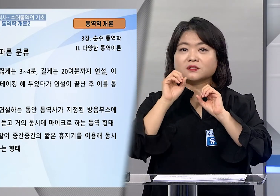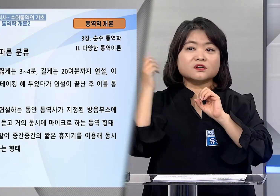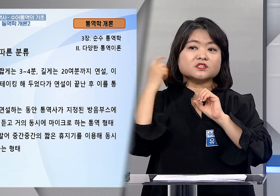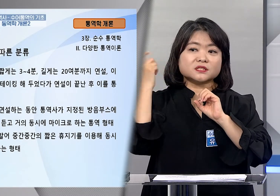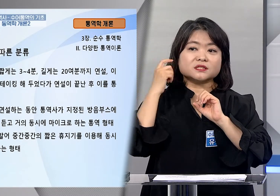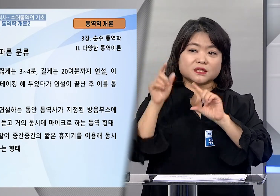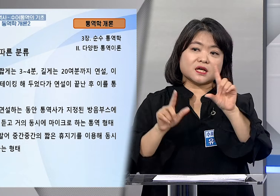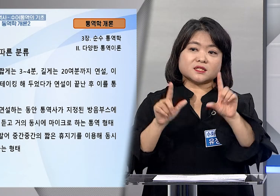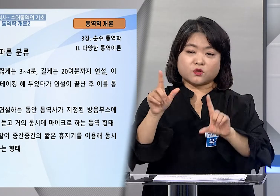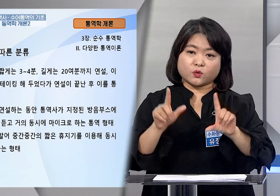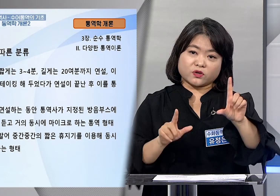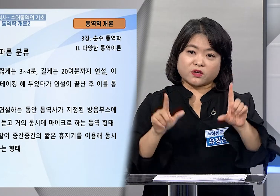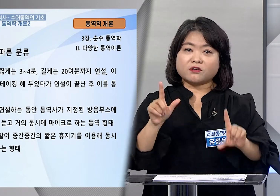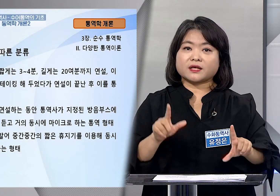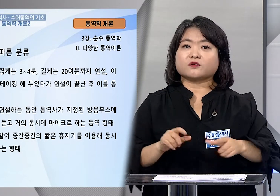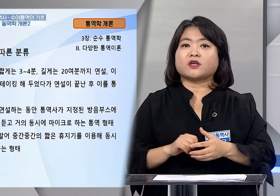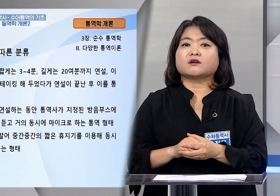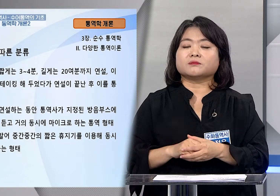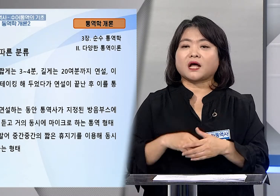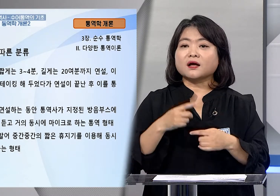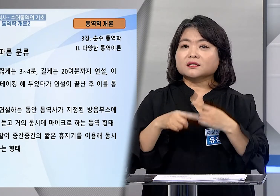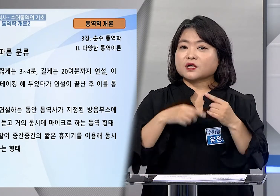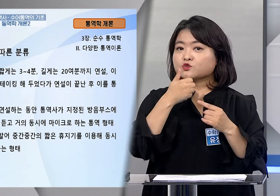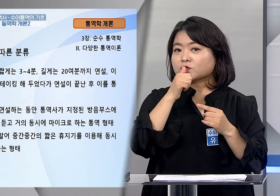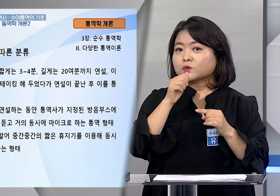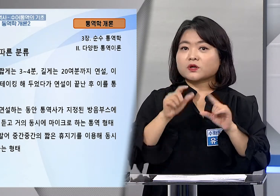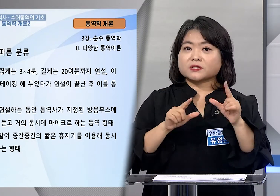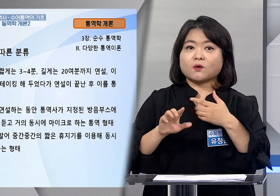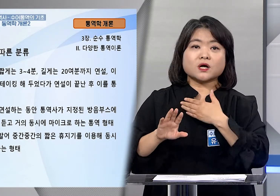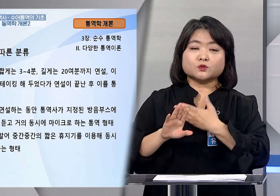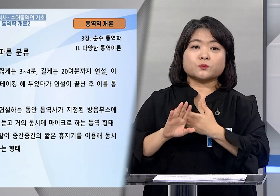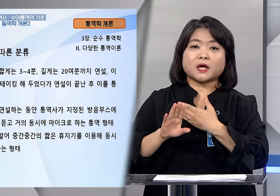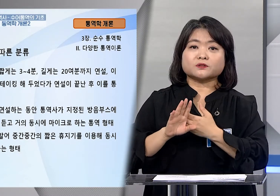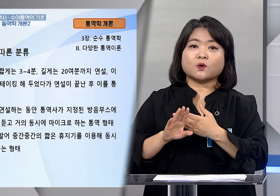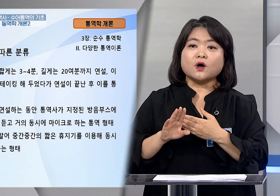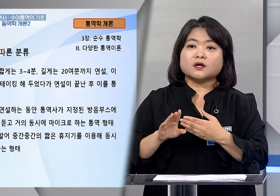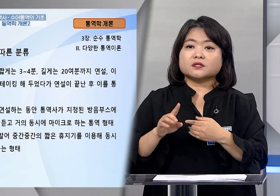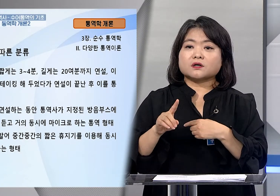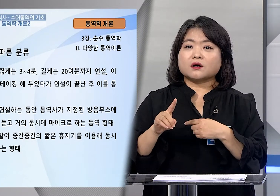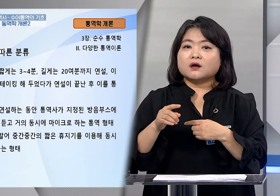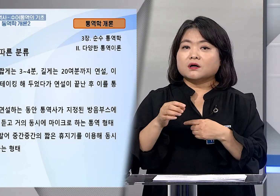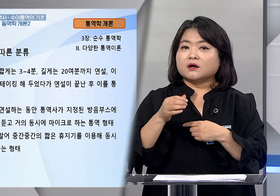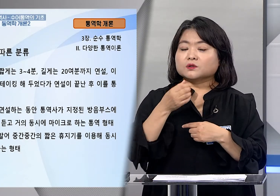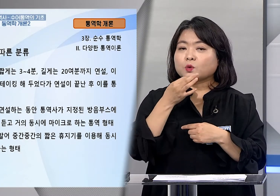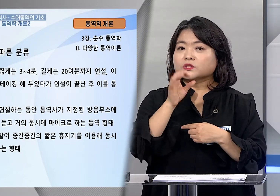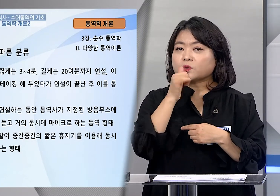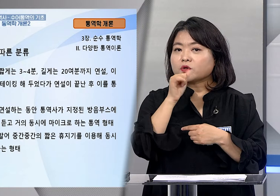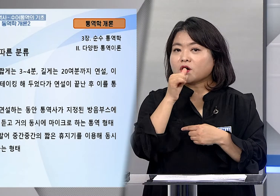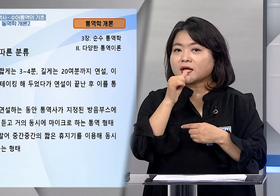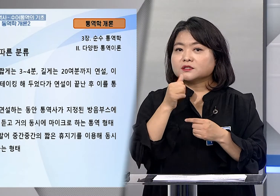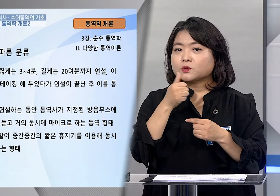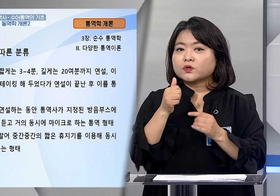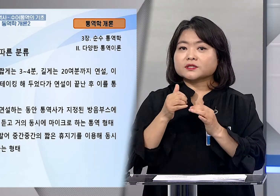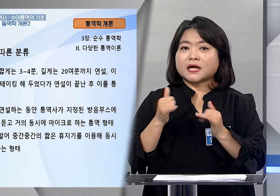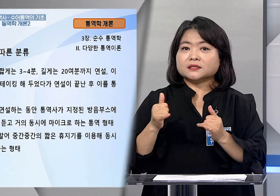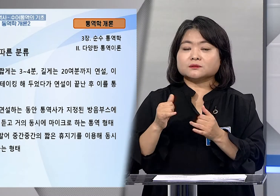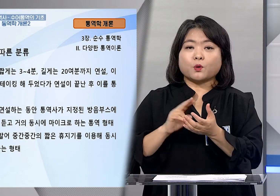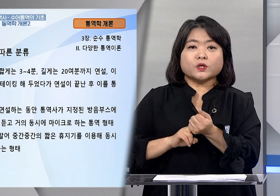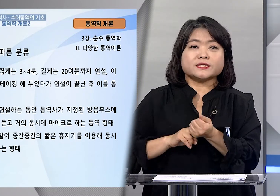들려지는 이런 통역의 형태가 되는 겁니다. 수화통역의 상황과는 좀 다르죠. 그래서 동시 통역하는 통역사는 보이지